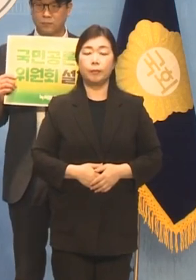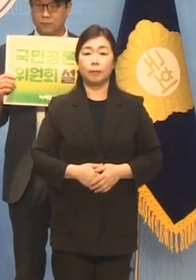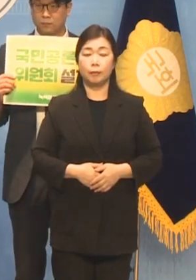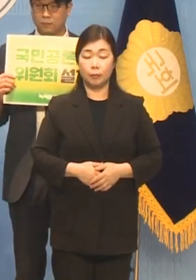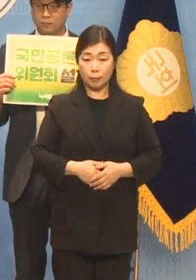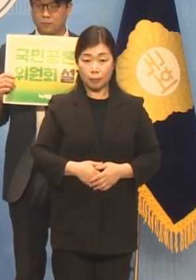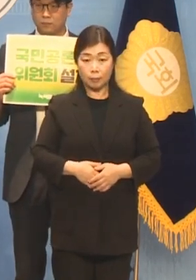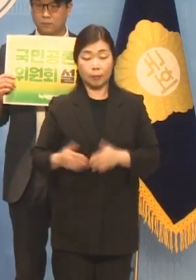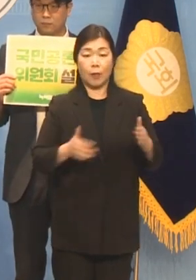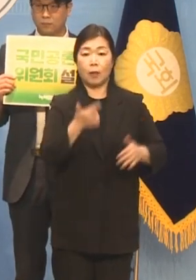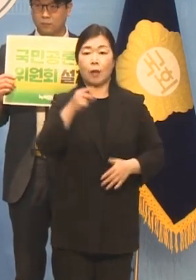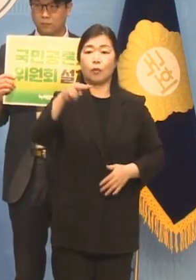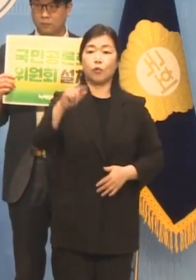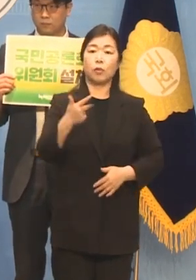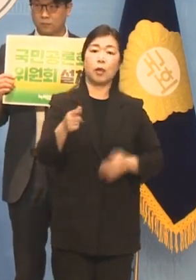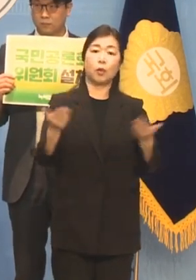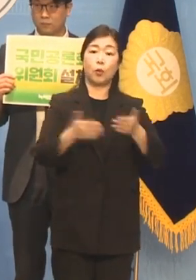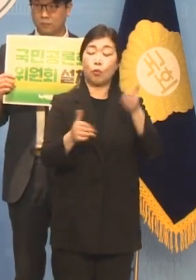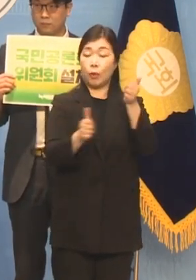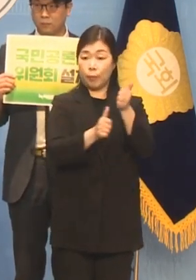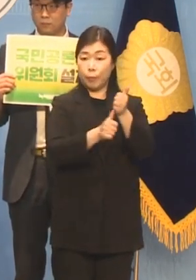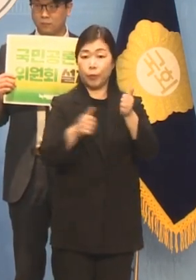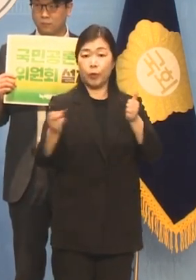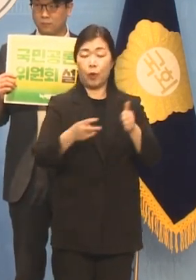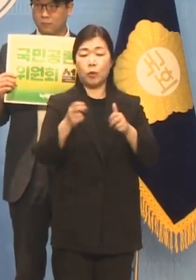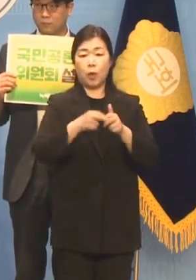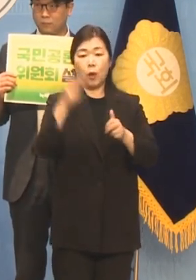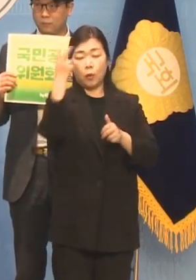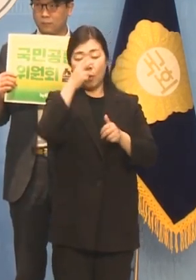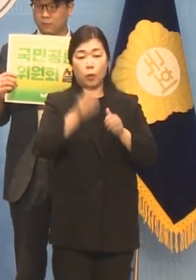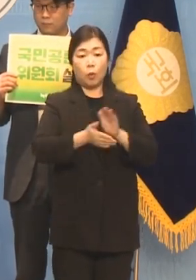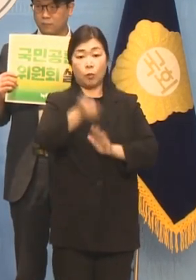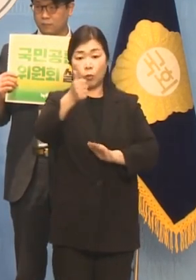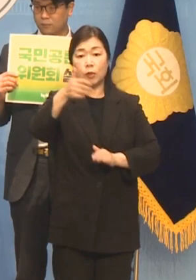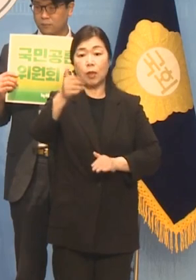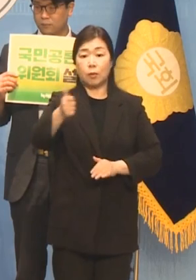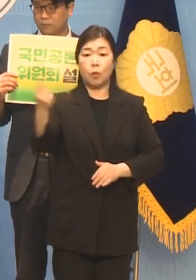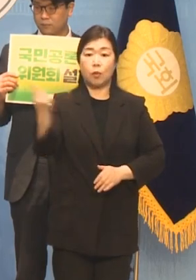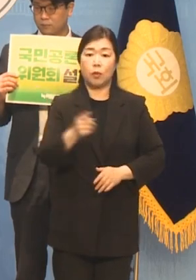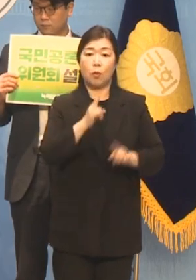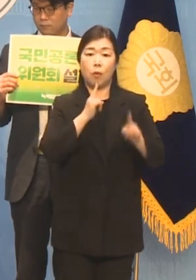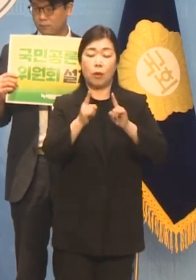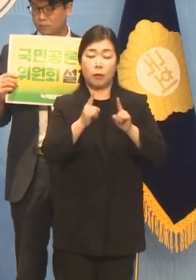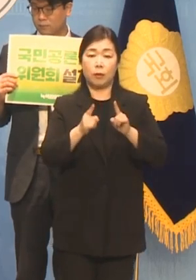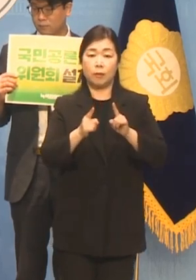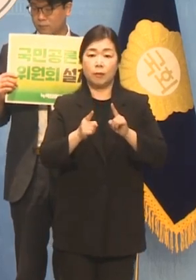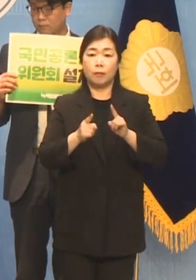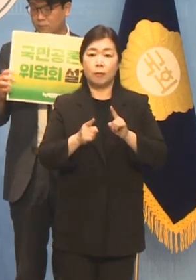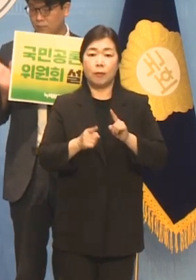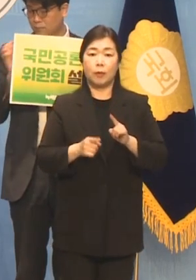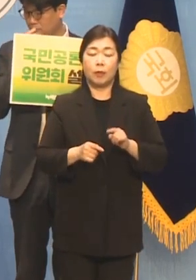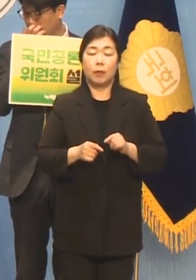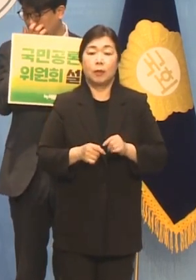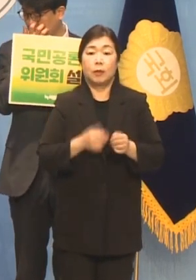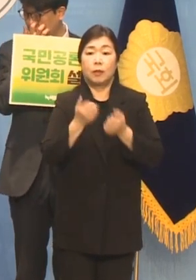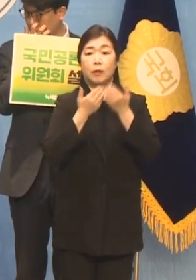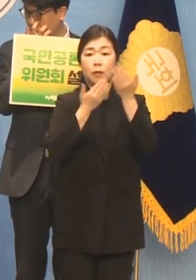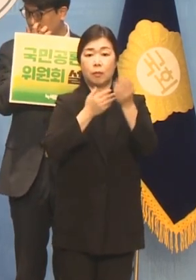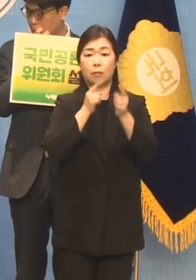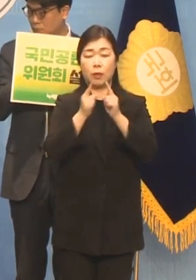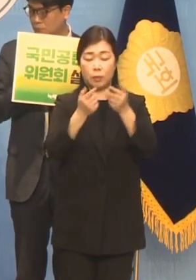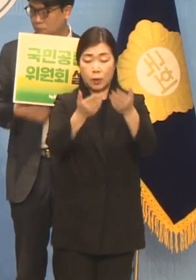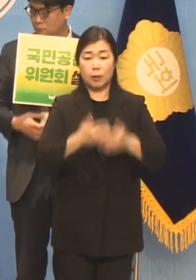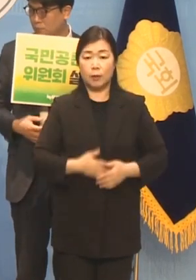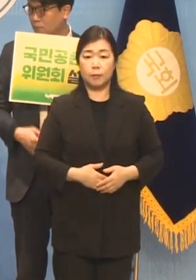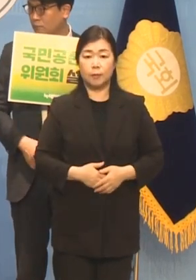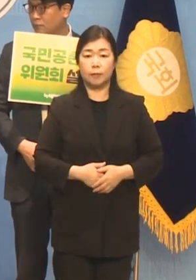네, 이어서 나순자 노동부대표이자 의료돌봄통합본부장께서 관련된 3대 해법에 대한 기자회견문을 같이 낭독도